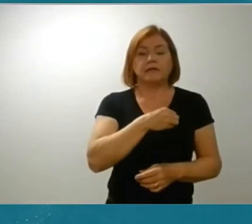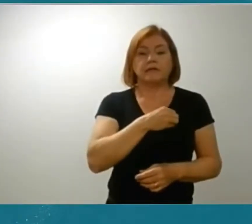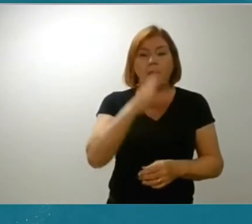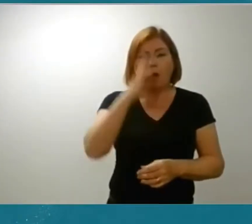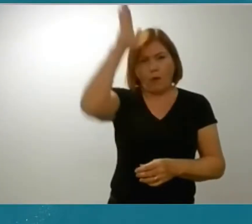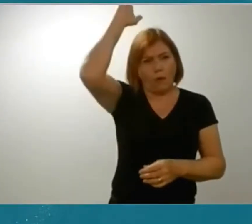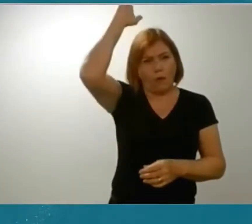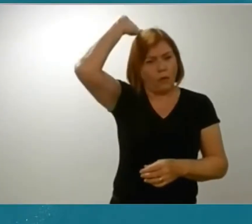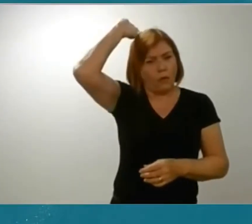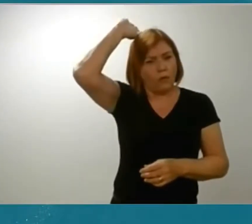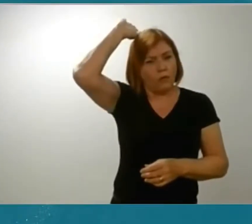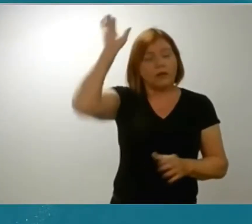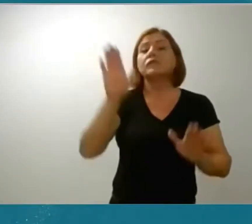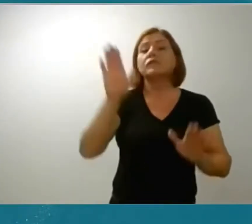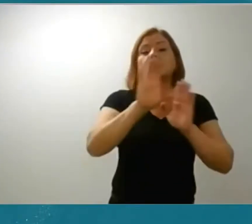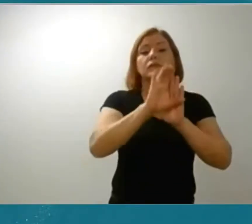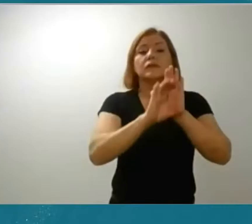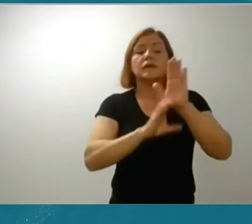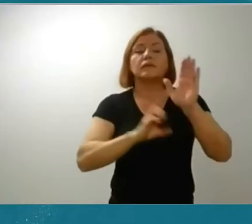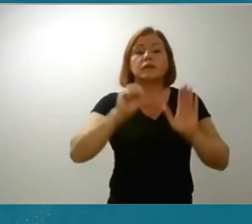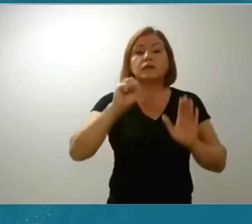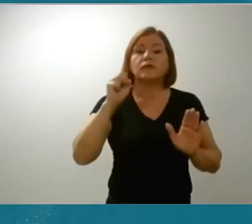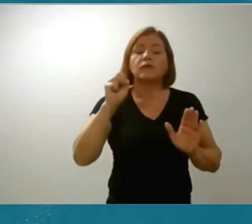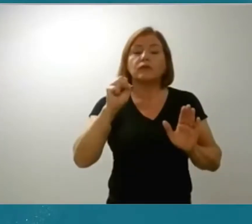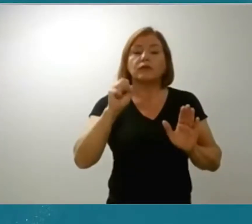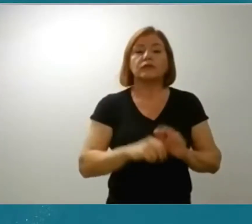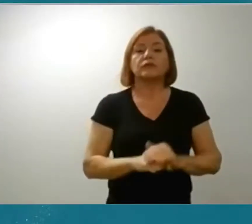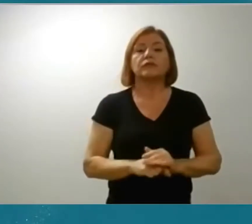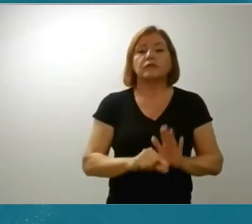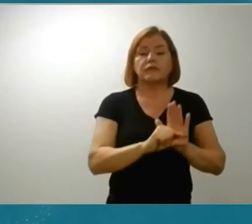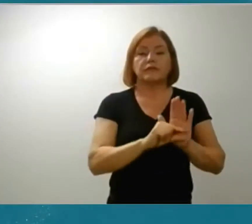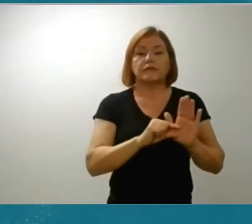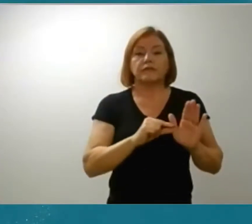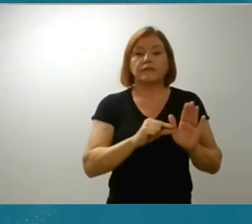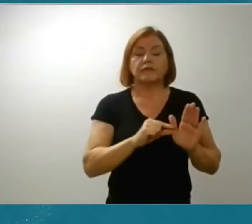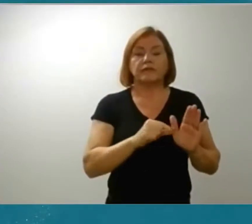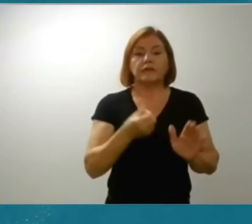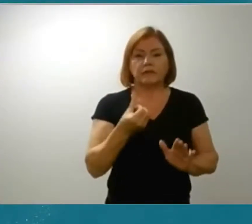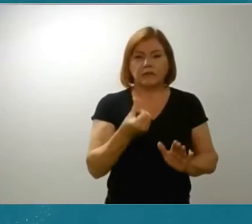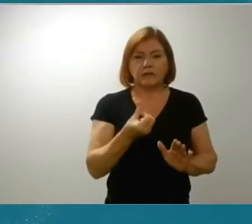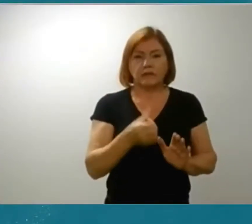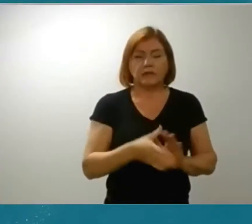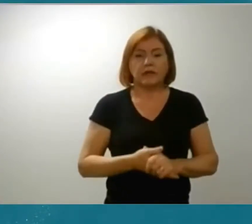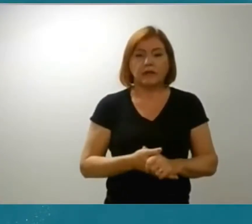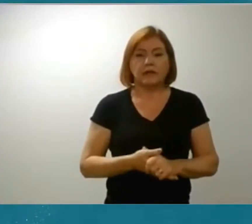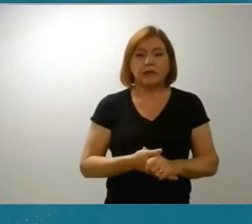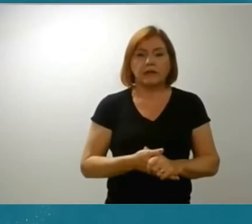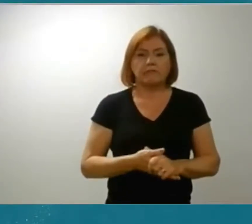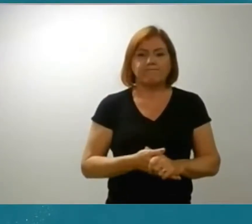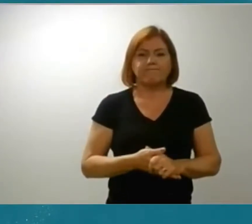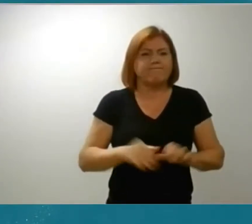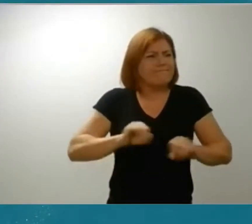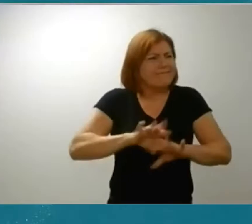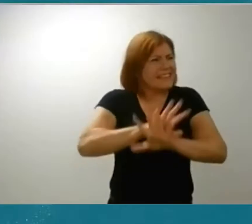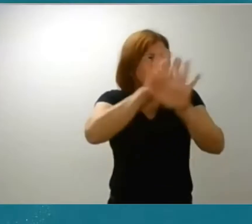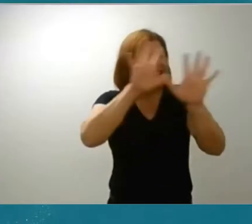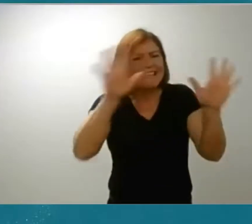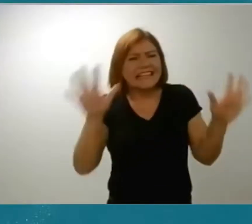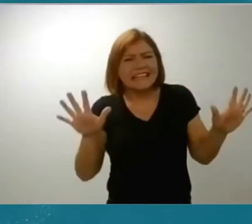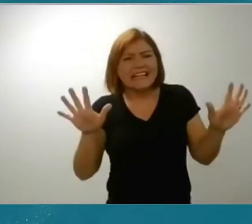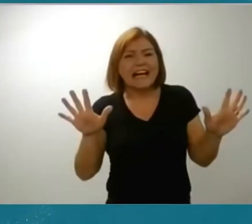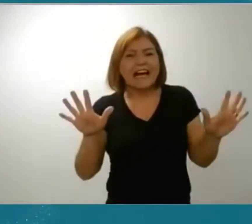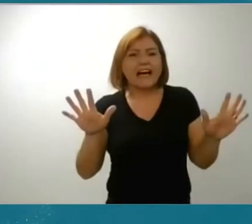fato. 8, abre a sua Bíblia em Romanos 8. Eu creio que esse versículo está brilhando mais para você agora,